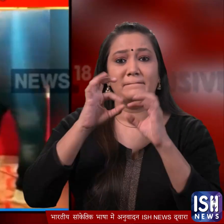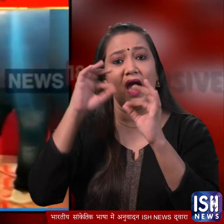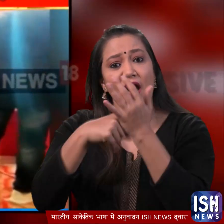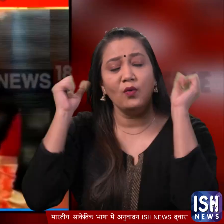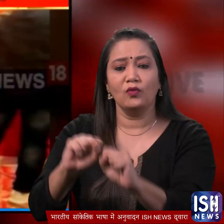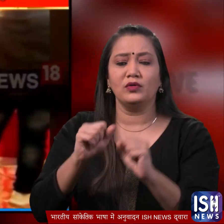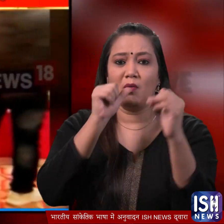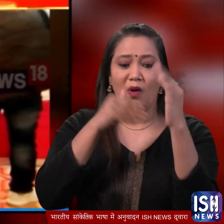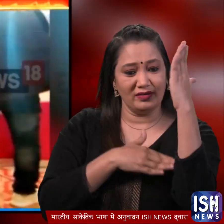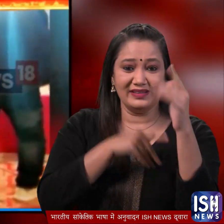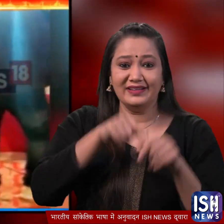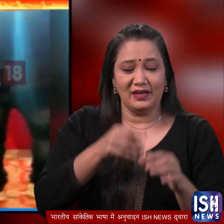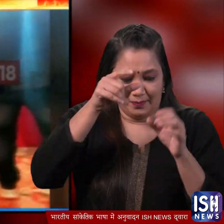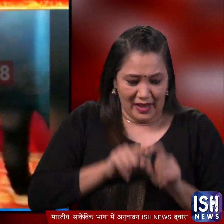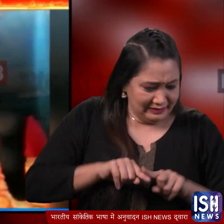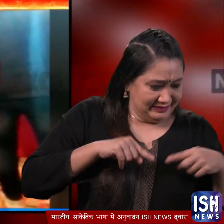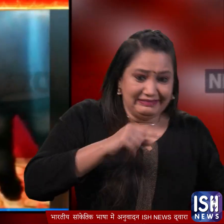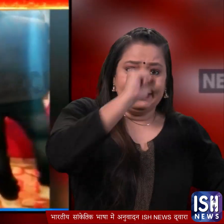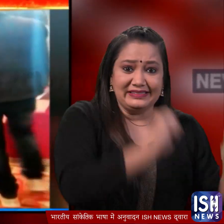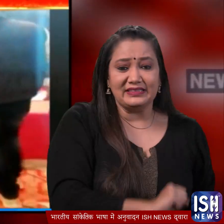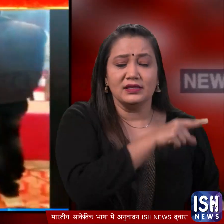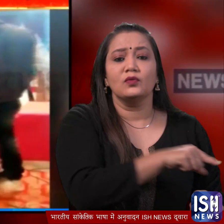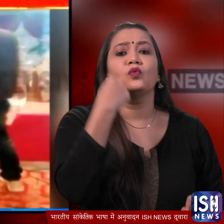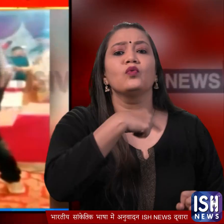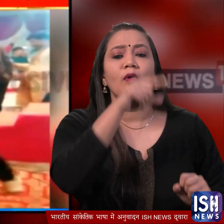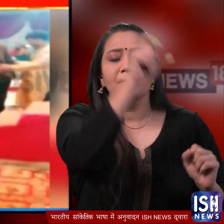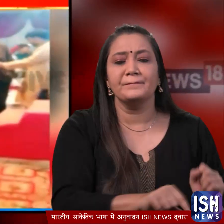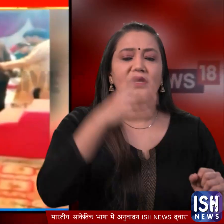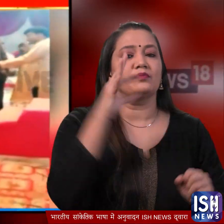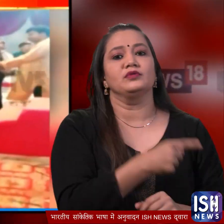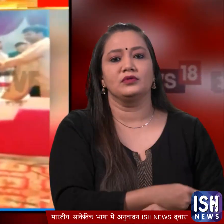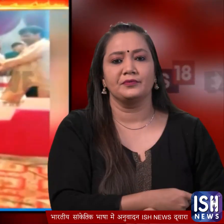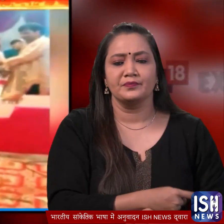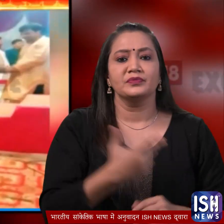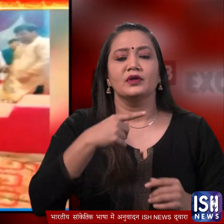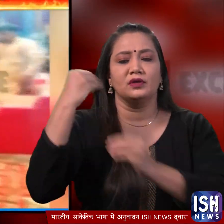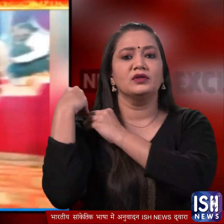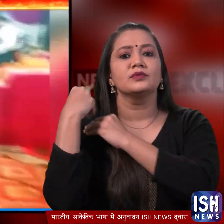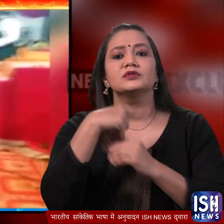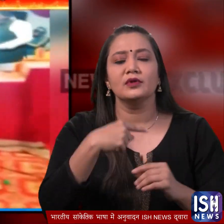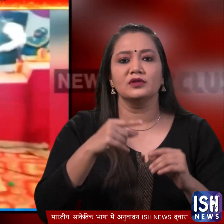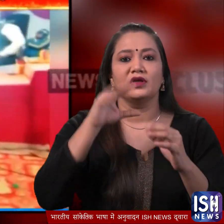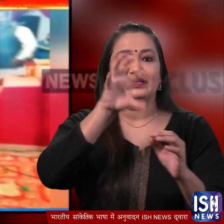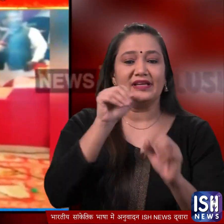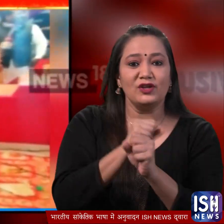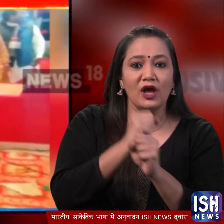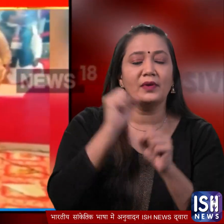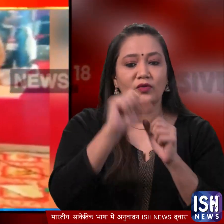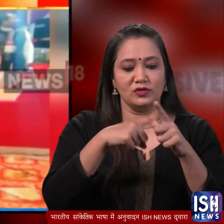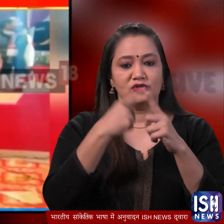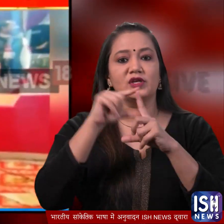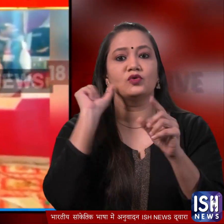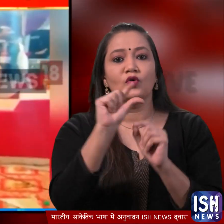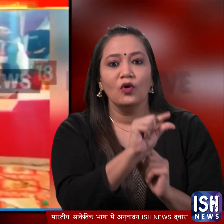है। बोतल पकड़े शख्स के ठीक बराबर वाली कुर्सी पर बैठा व्यक्ति विवाद के केंद्र में है, क्योंकि वो हैं राज्य में सरकार चला रही जेडीयू